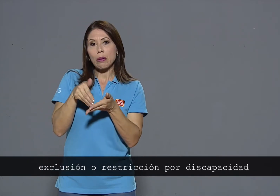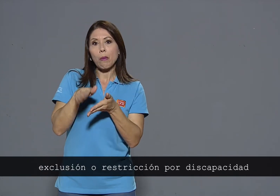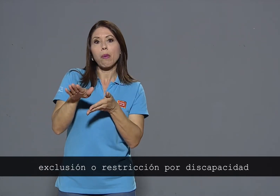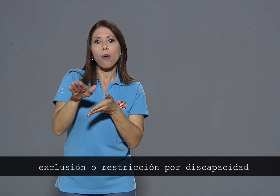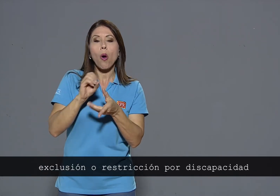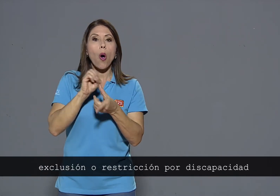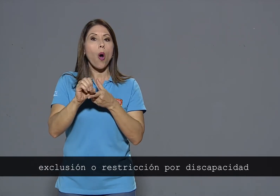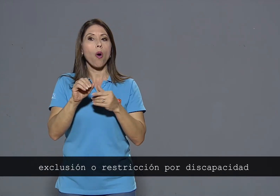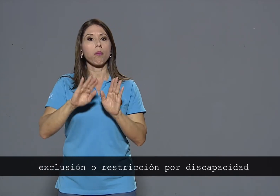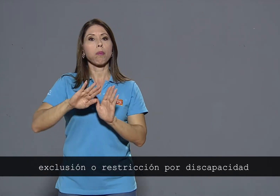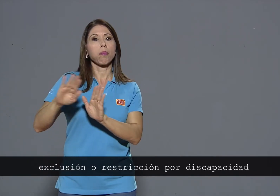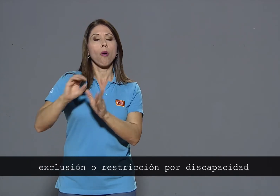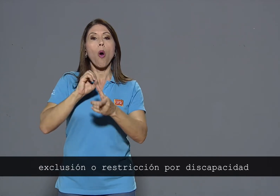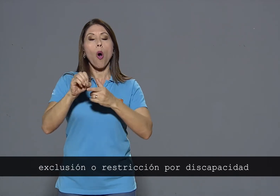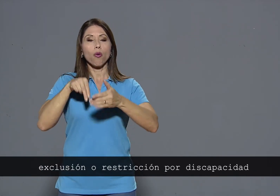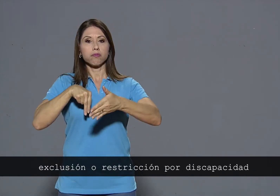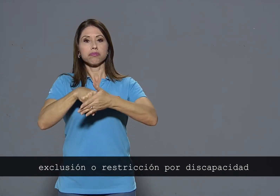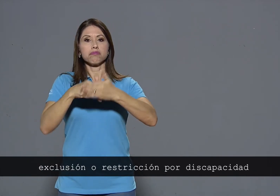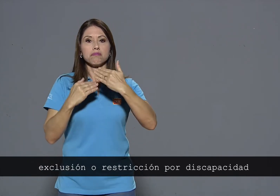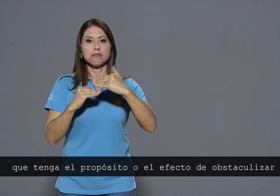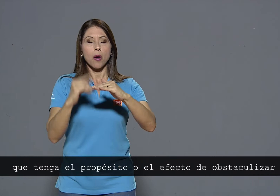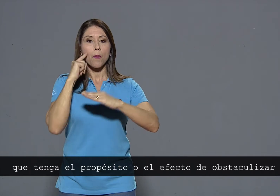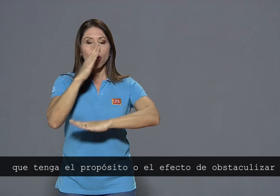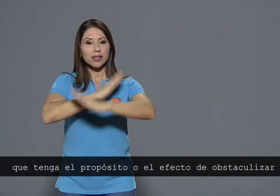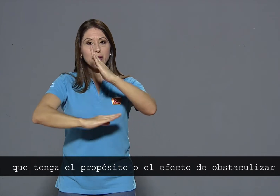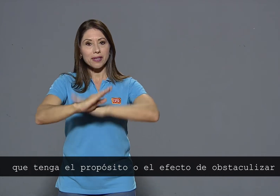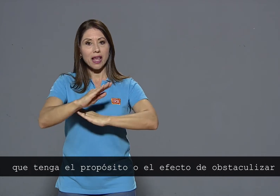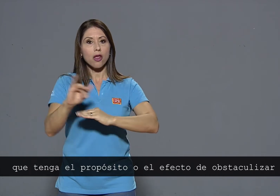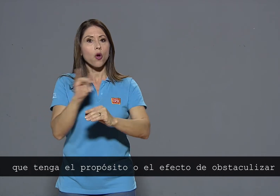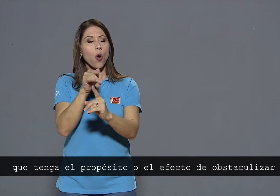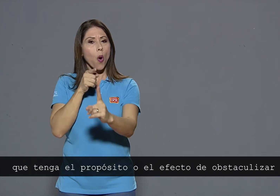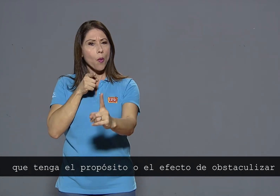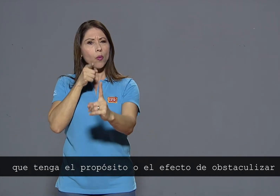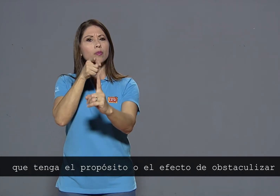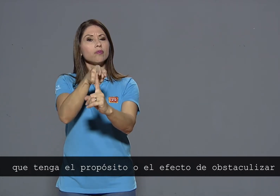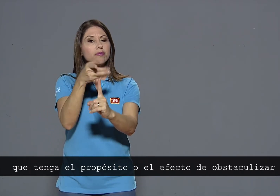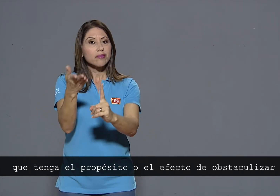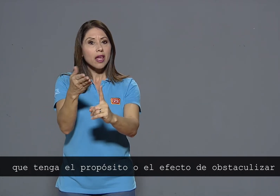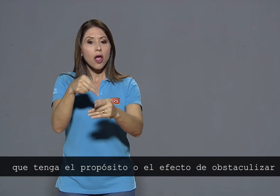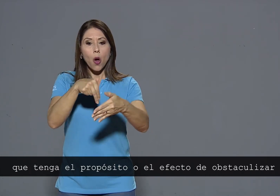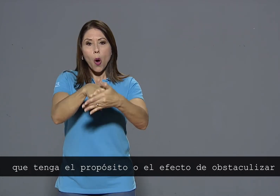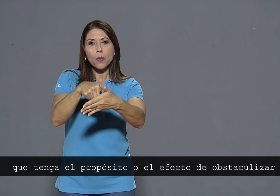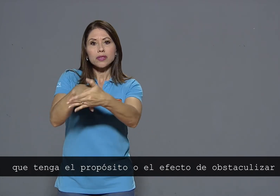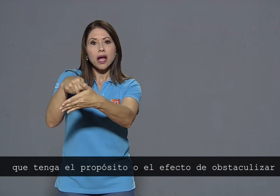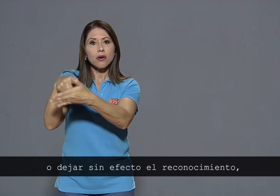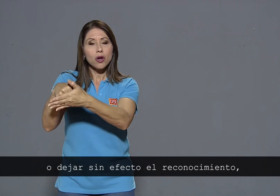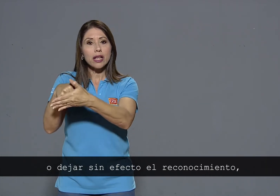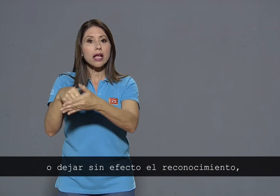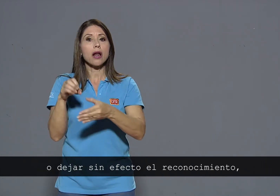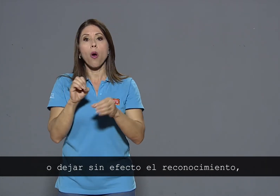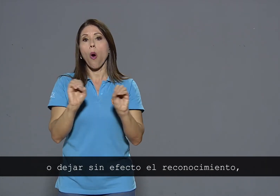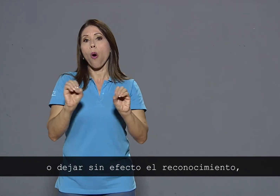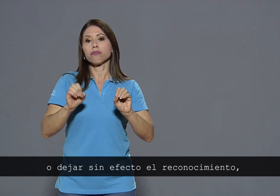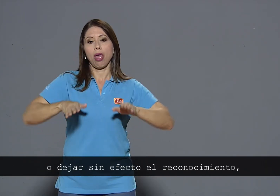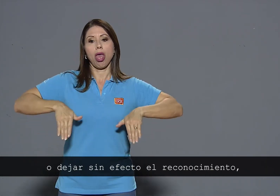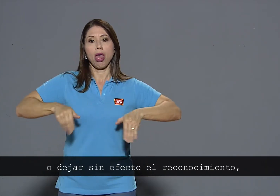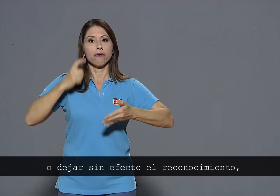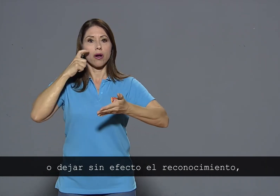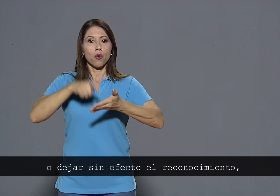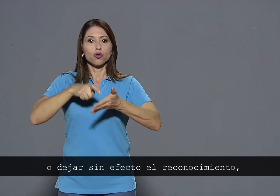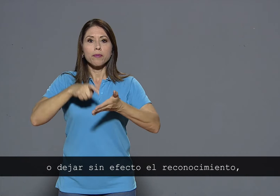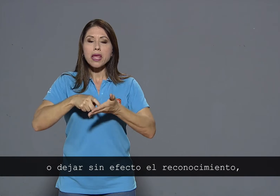distinción, exclusión o restricción por discapacidad que tenga el propósito o el efecto de obstaculizar o dejar sin efecto